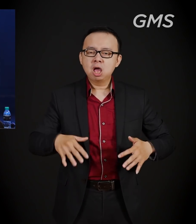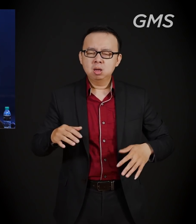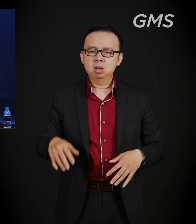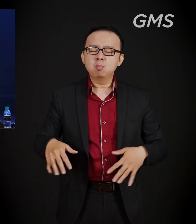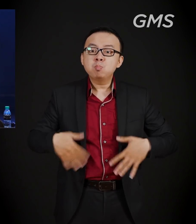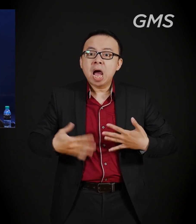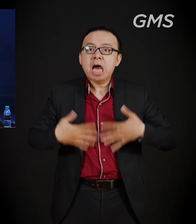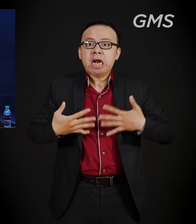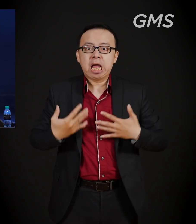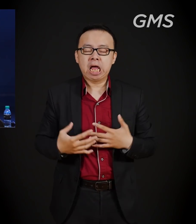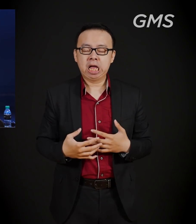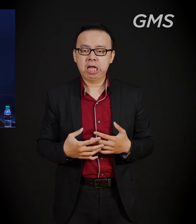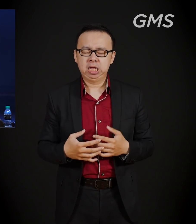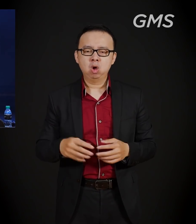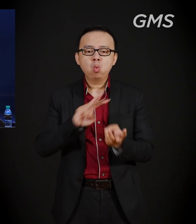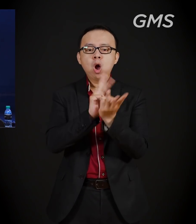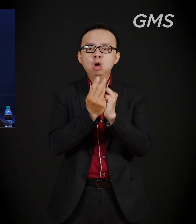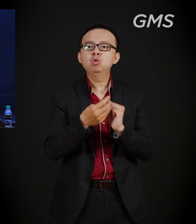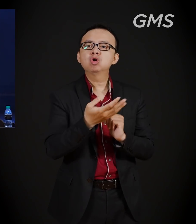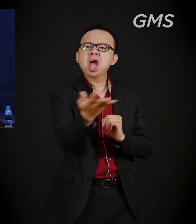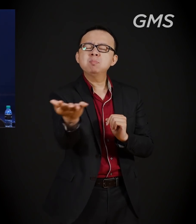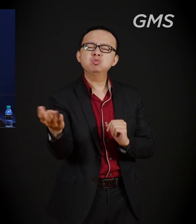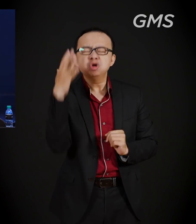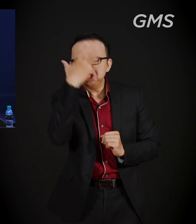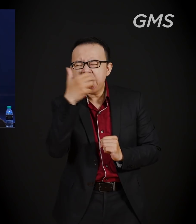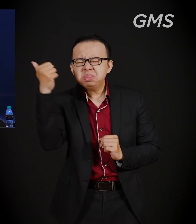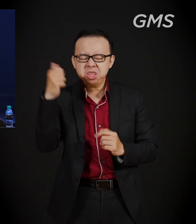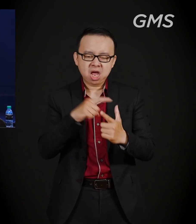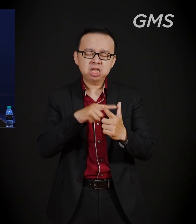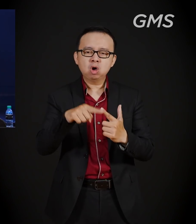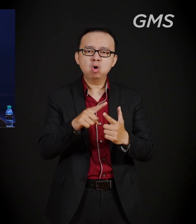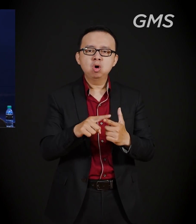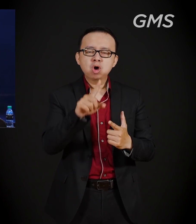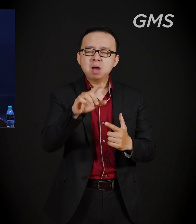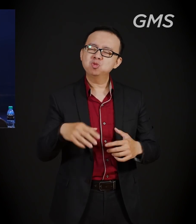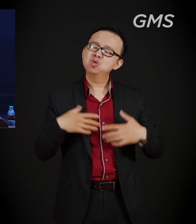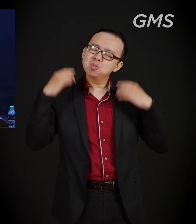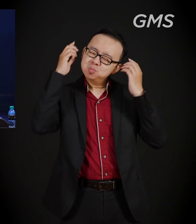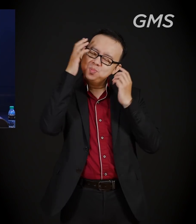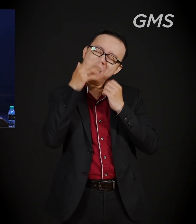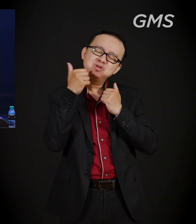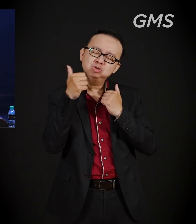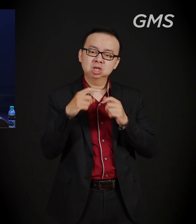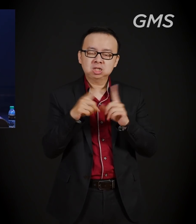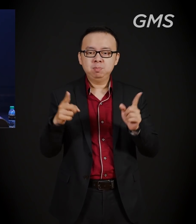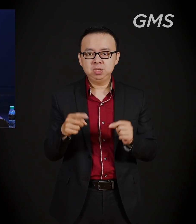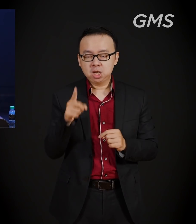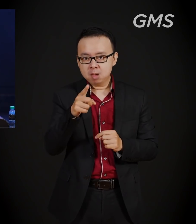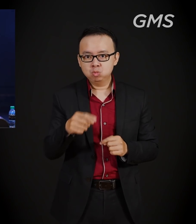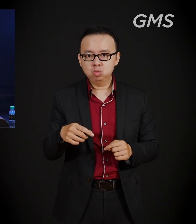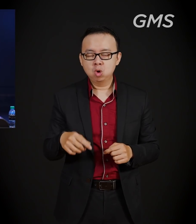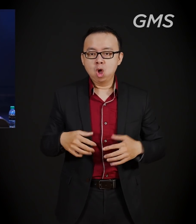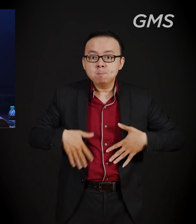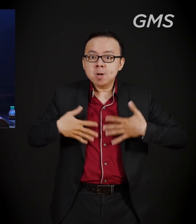Tapi ada banyak laki-laki takut sekali sama kamu itu. Iya kan? Mungkin kau cantik, mungkin kau pikir wow, penampilan luar biasa. Tapi emosinya